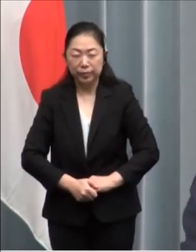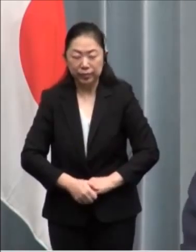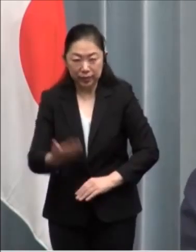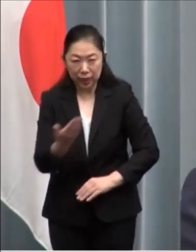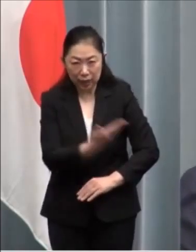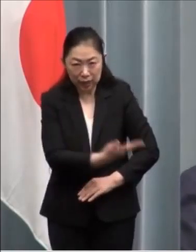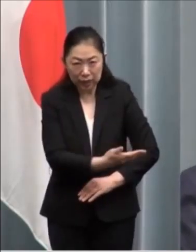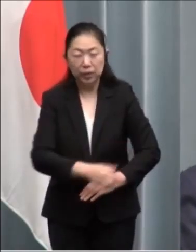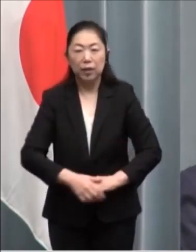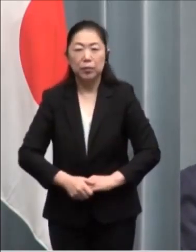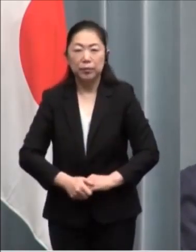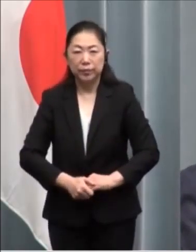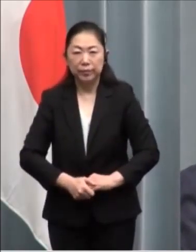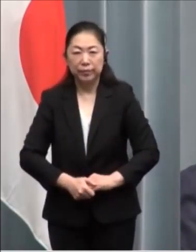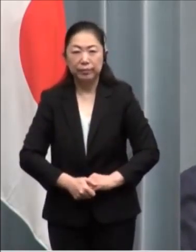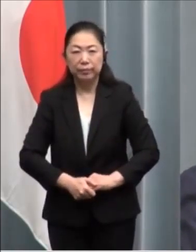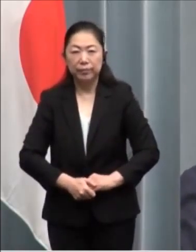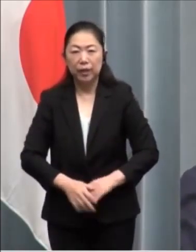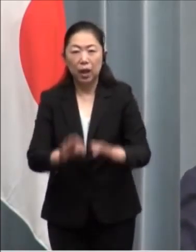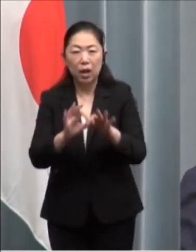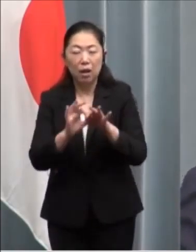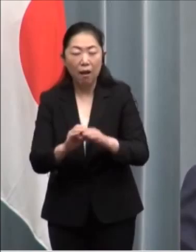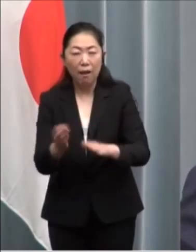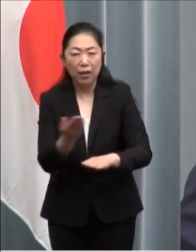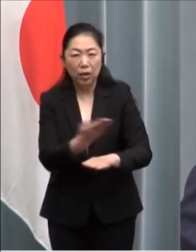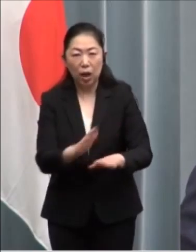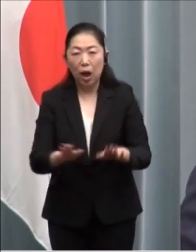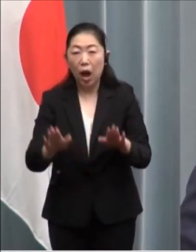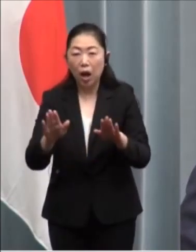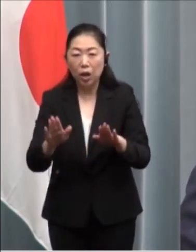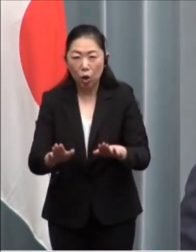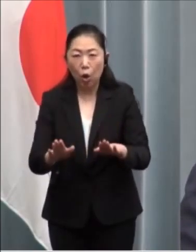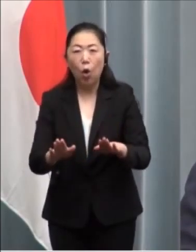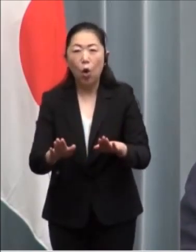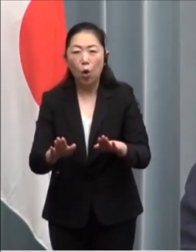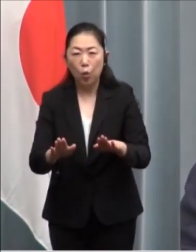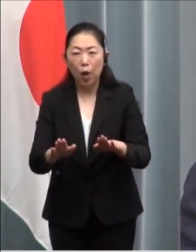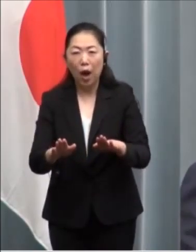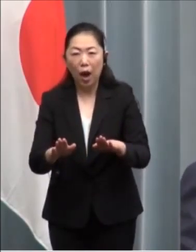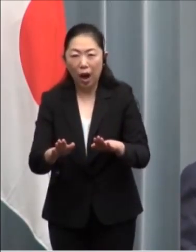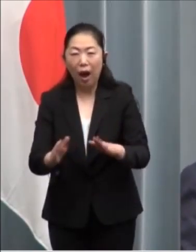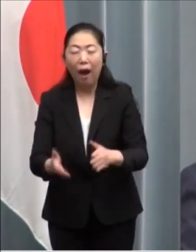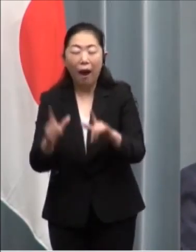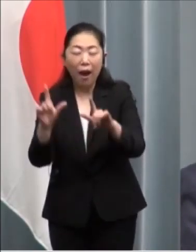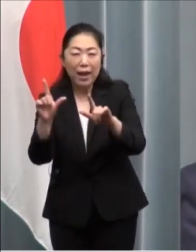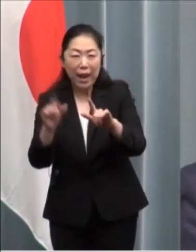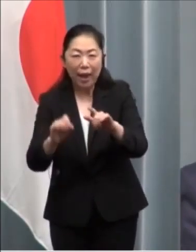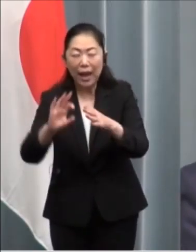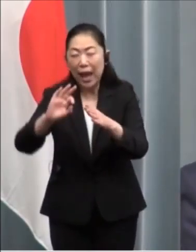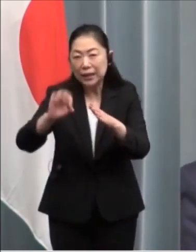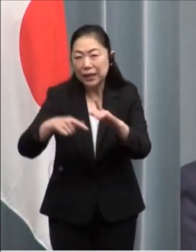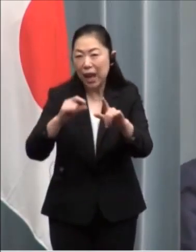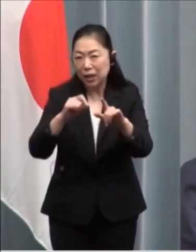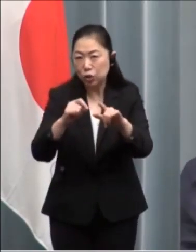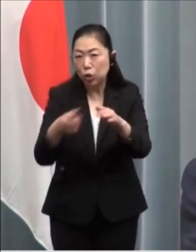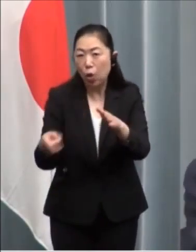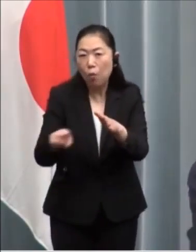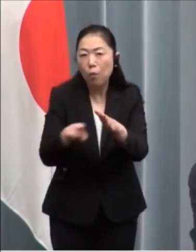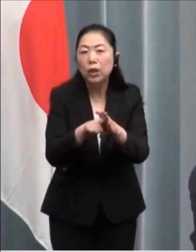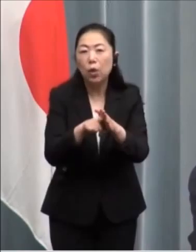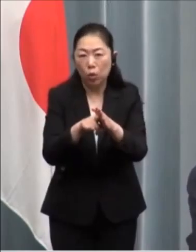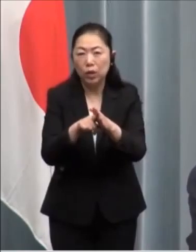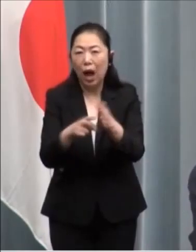はい、 東京新聞の内島です。関連しまして、今日はですね、合わせて軽減税率の導入を盛り込んだ税制関連法案を提出する見